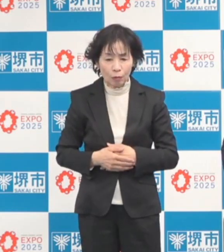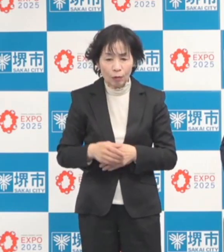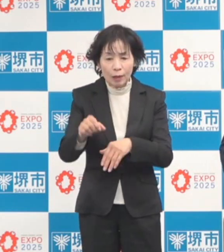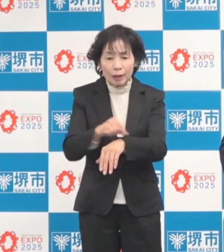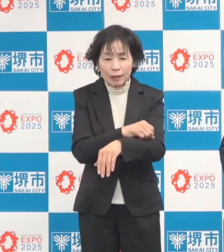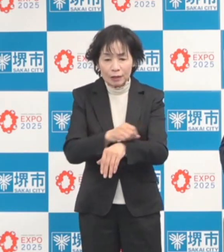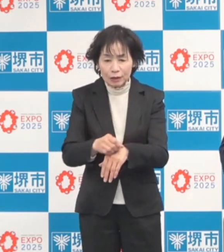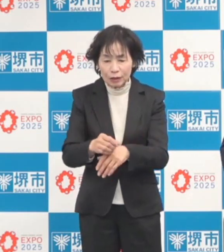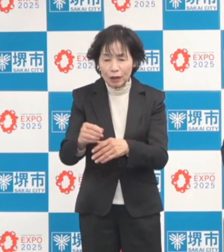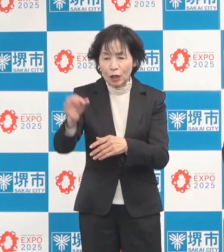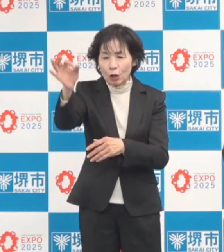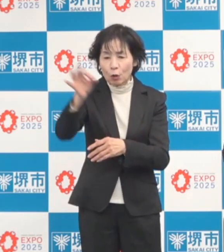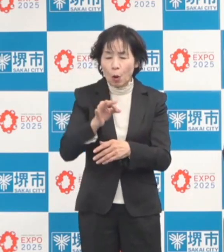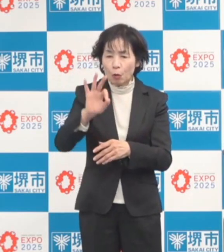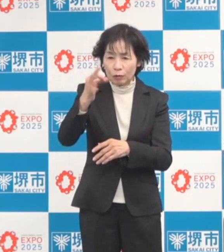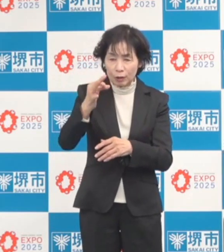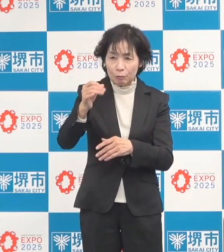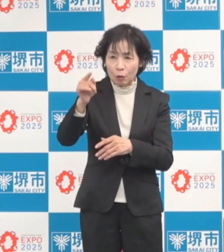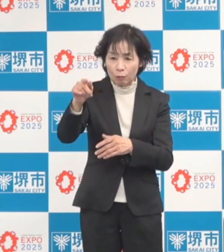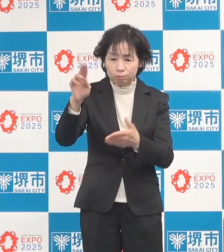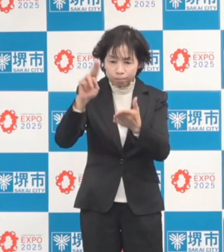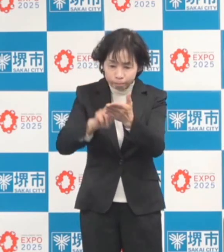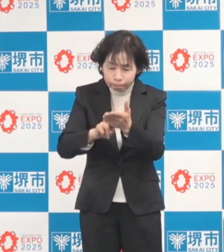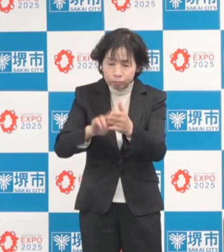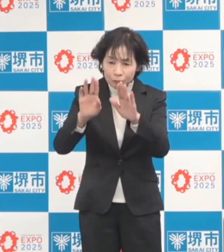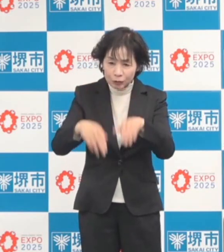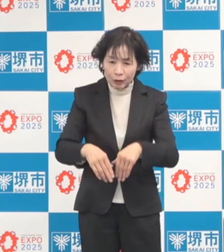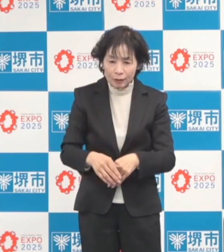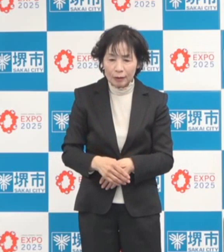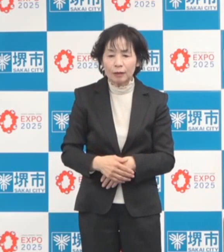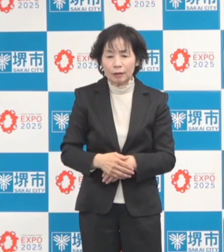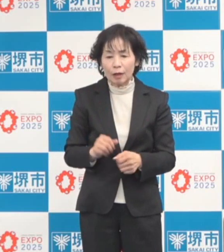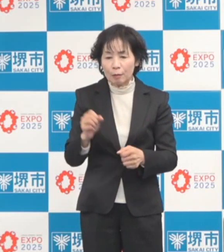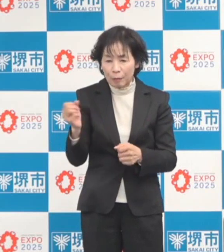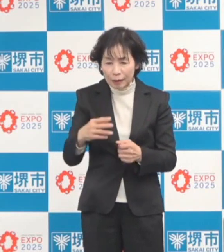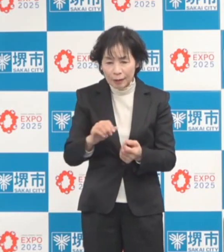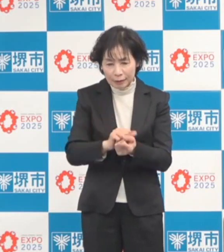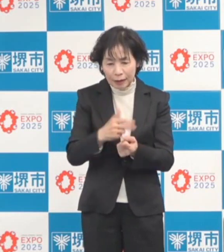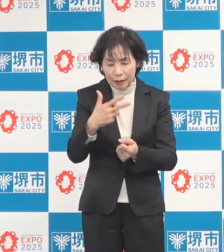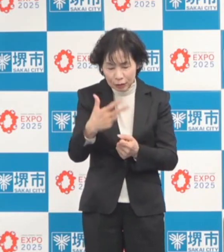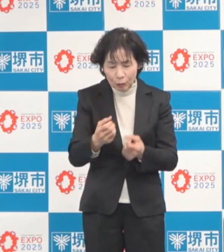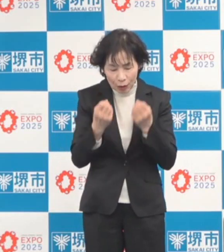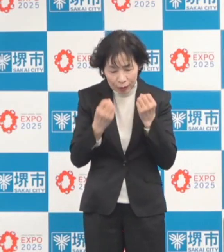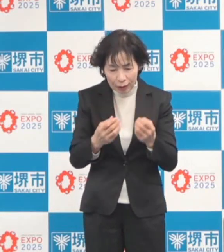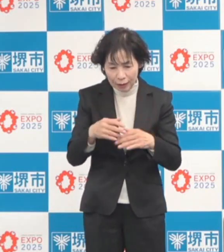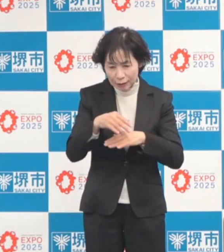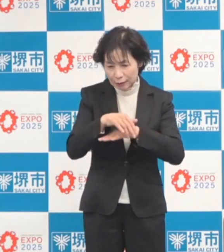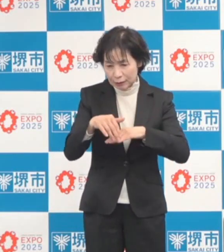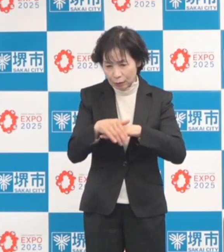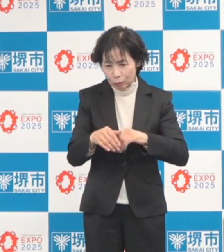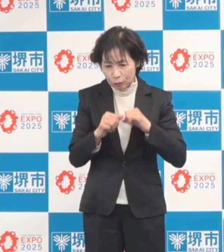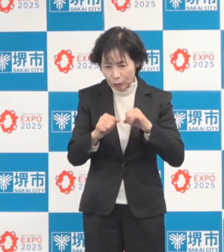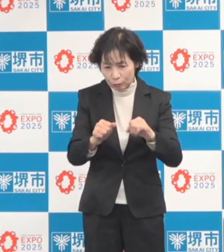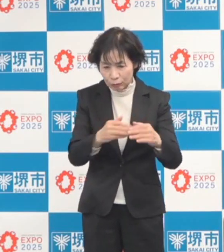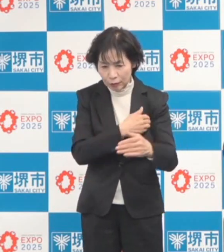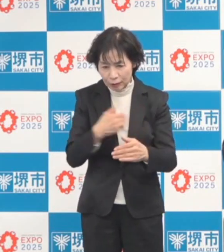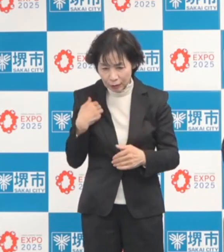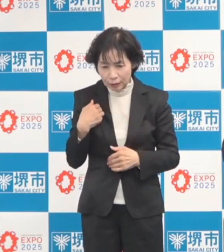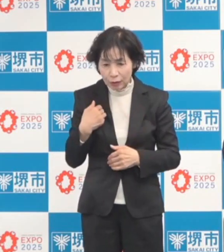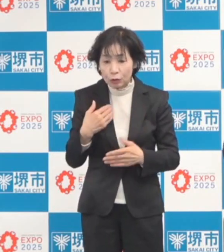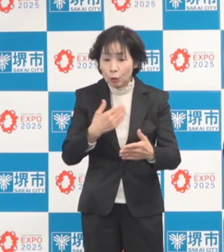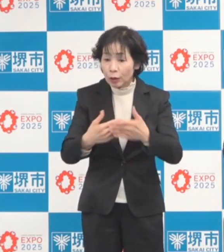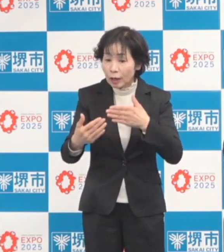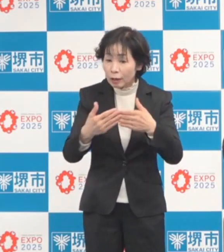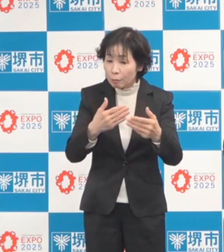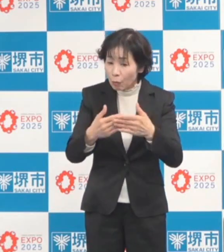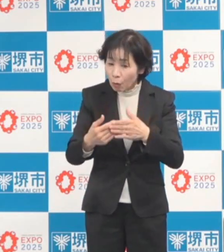も設定されまして、市としてもさまざまな支援策を行うことができました。その経験も